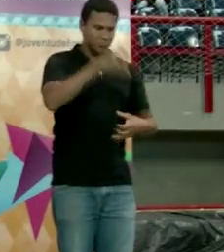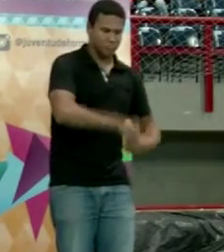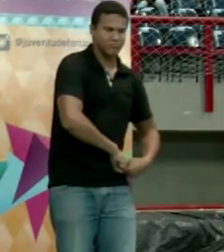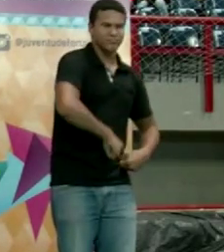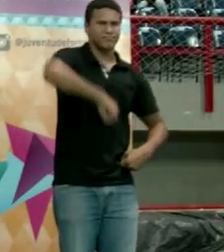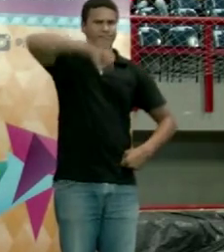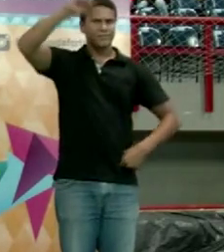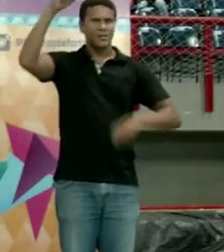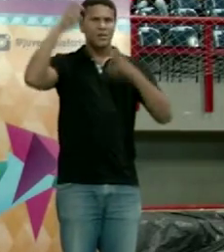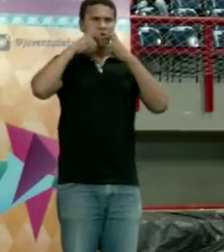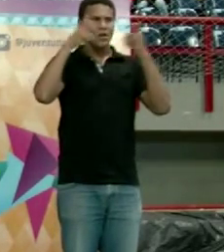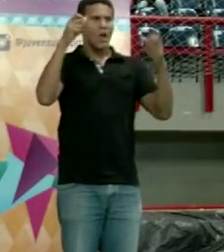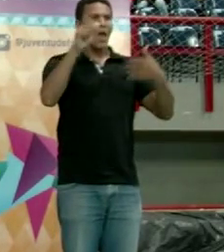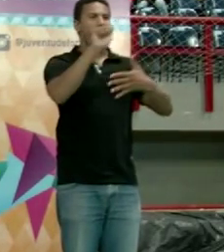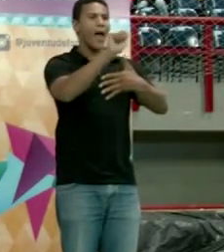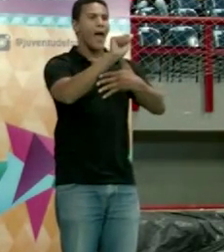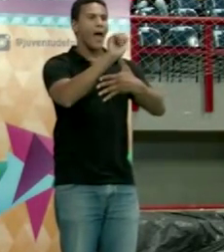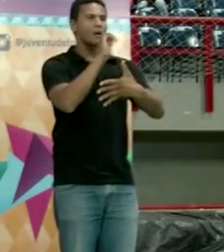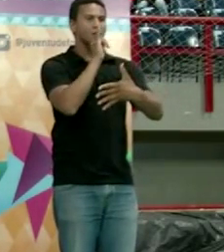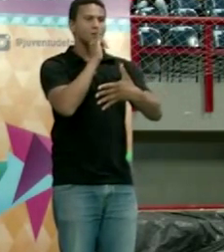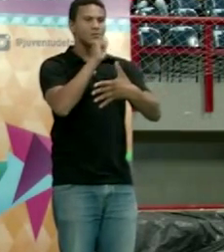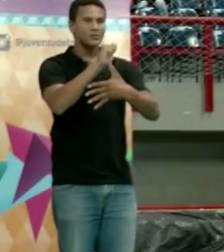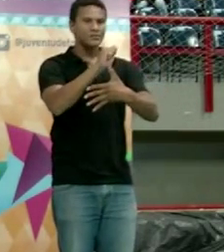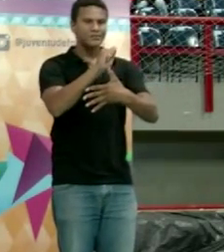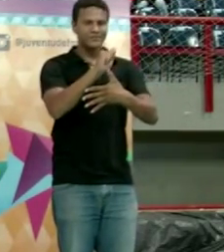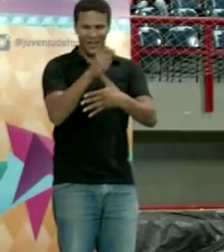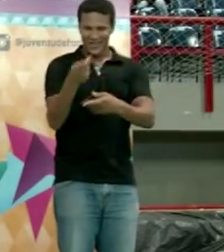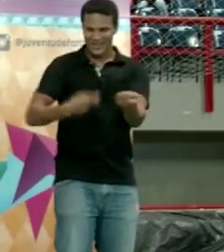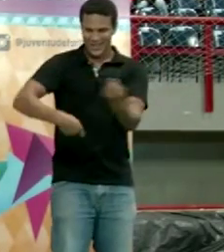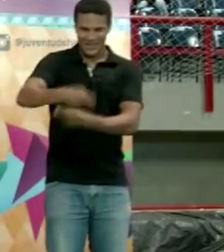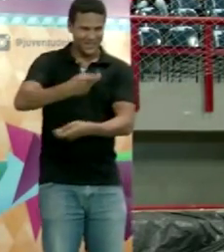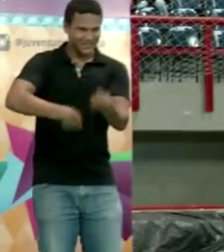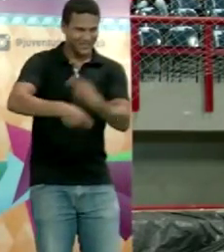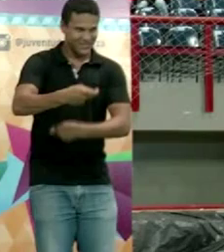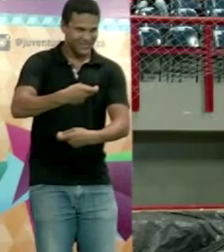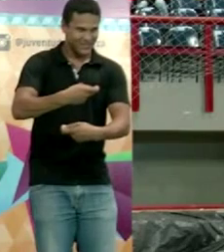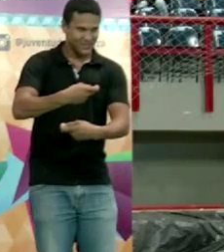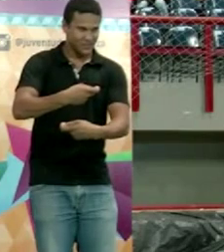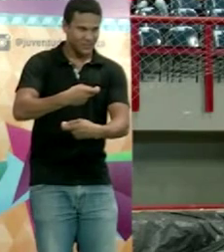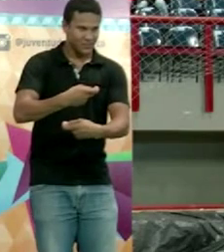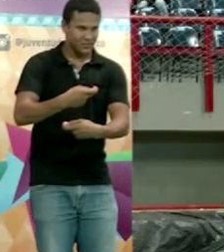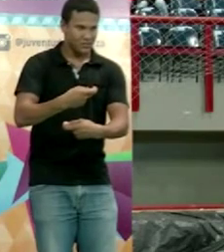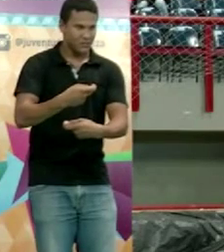que proclamou? Letra A. Comerciantes.